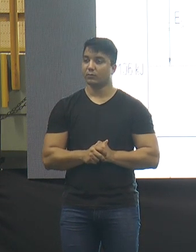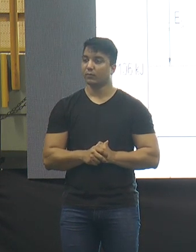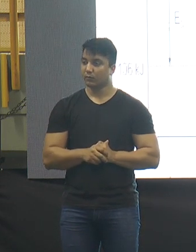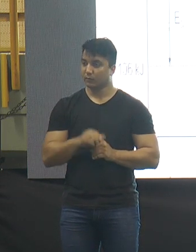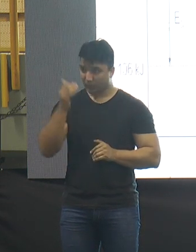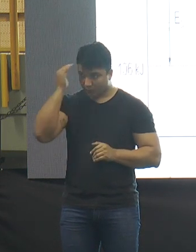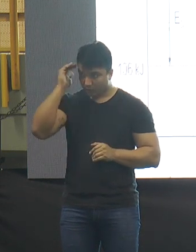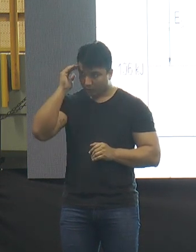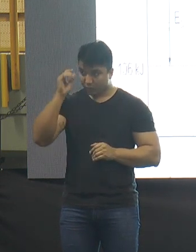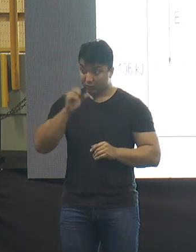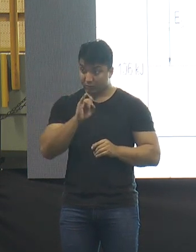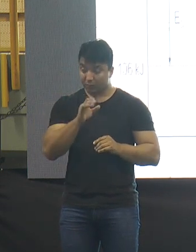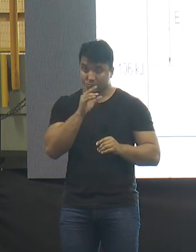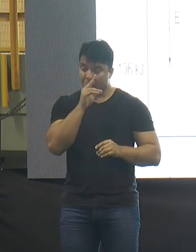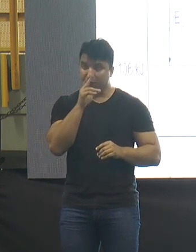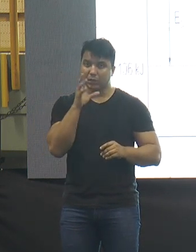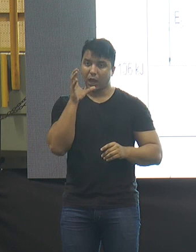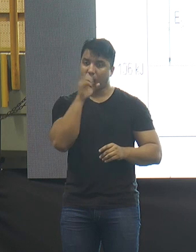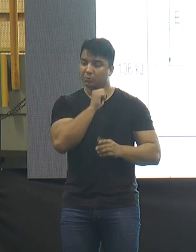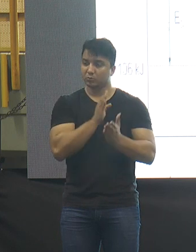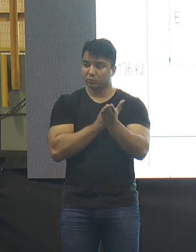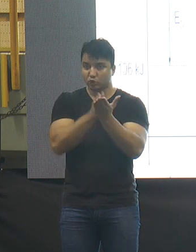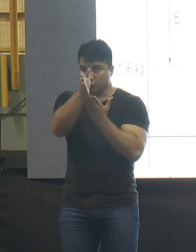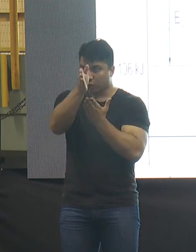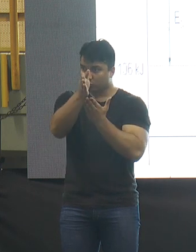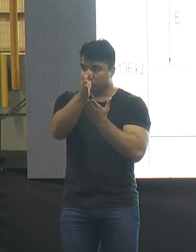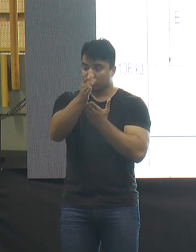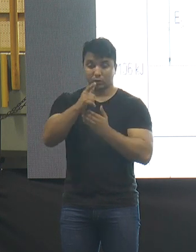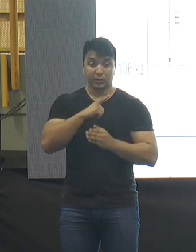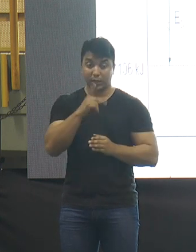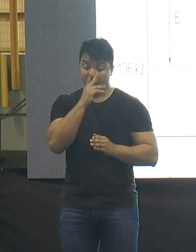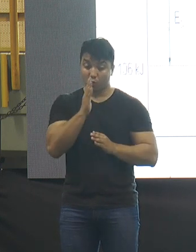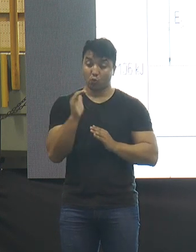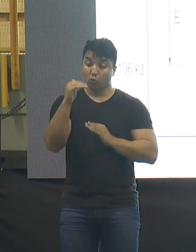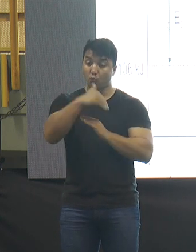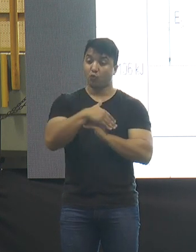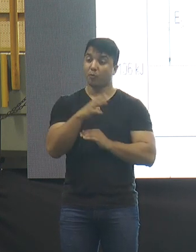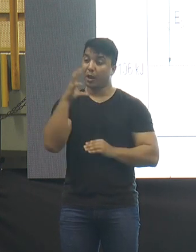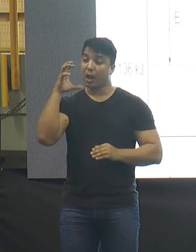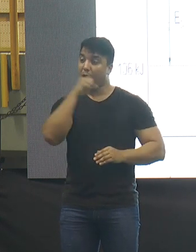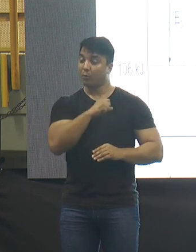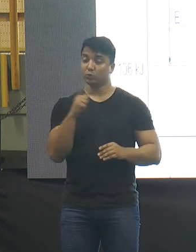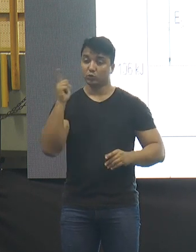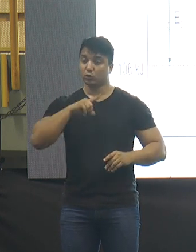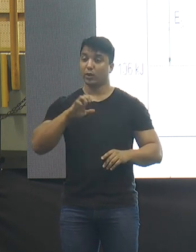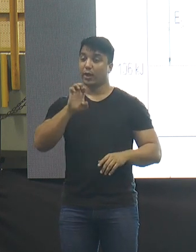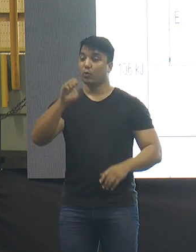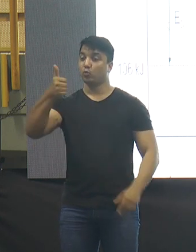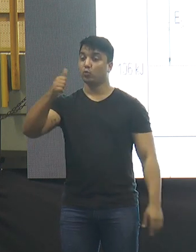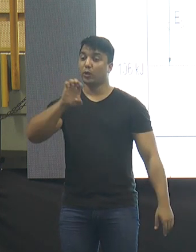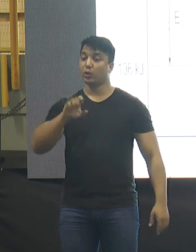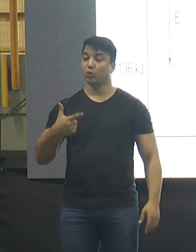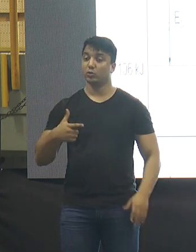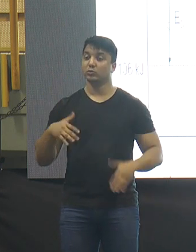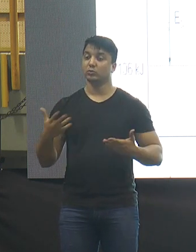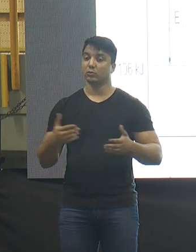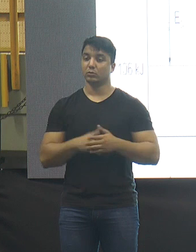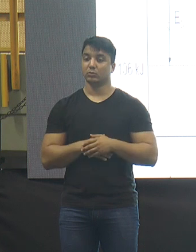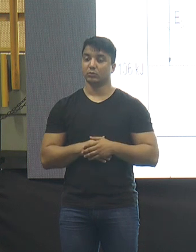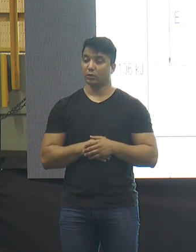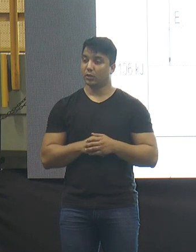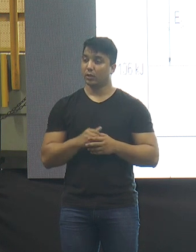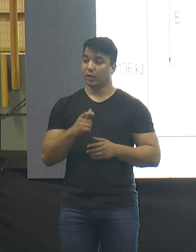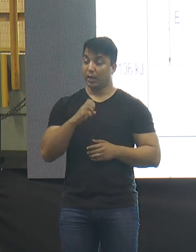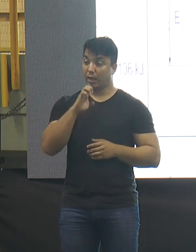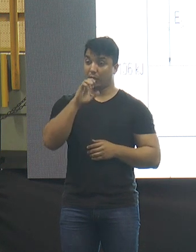velocidade. Quanto olha para as 2 curvas? Em que curva eu tenho que chegar mais alto? É 1 ou é 2? É